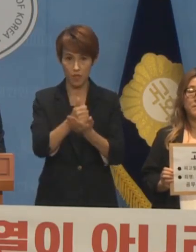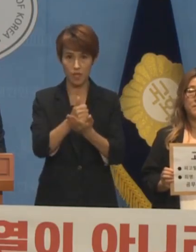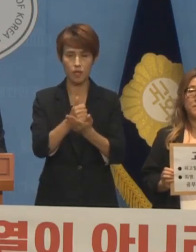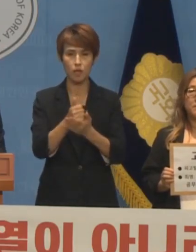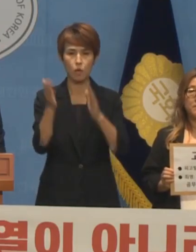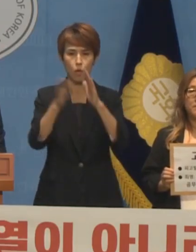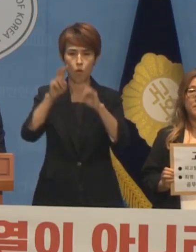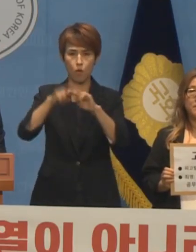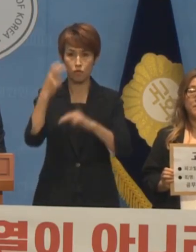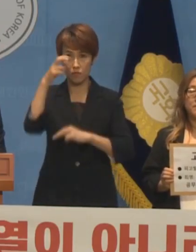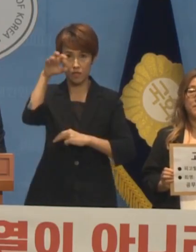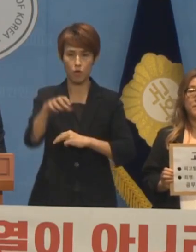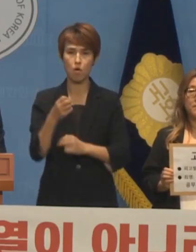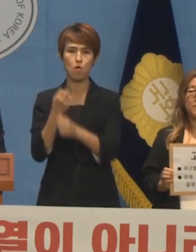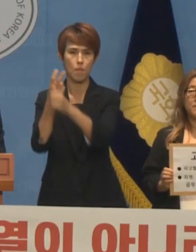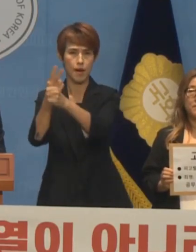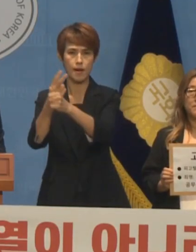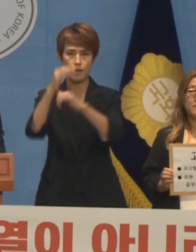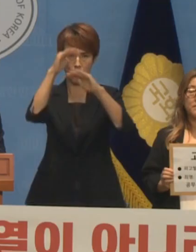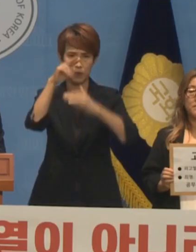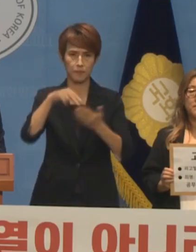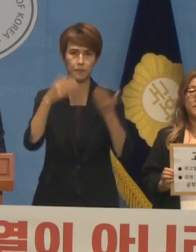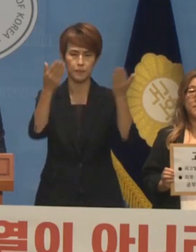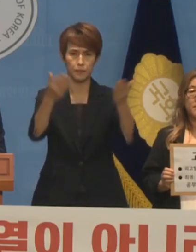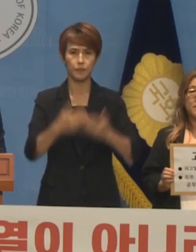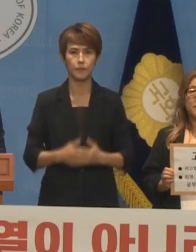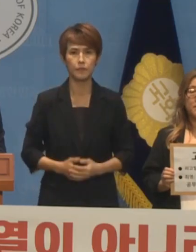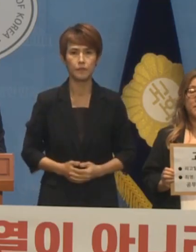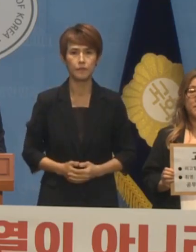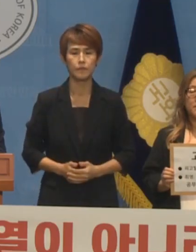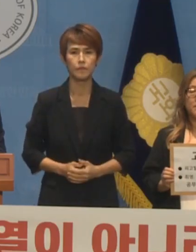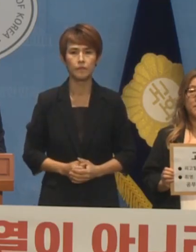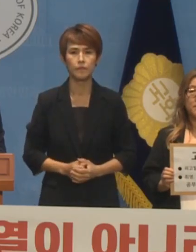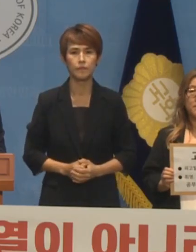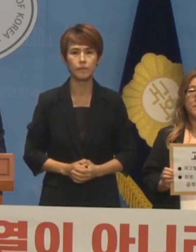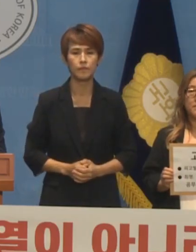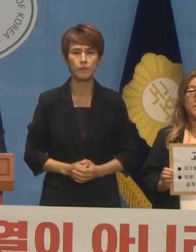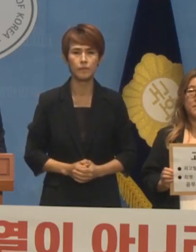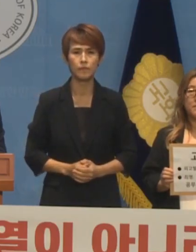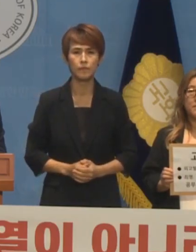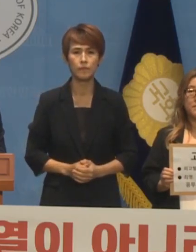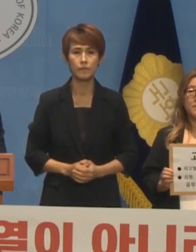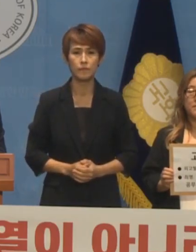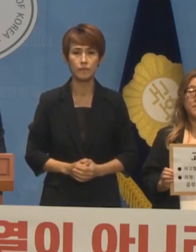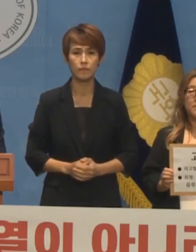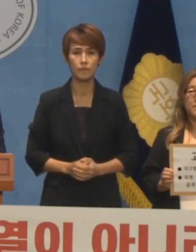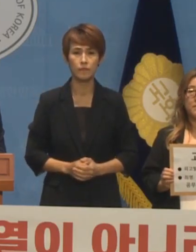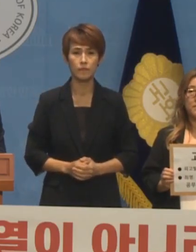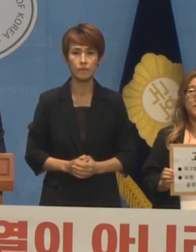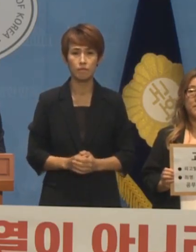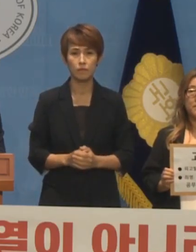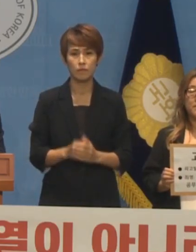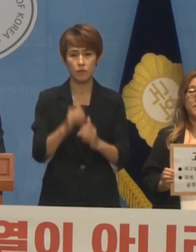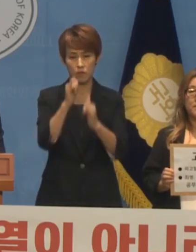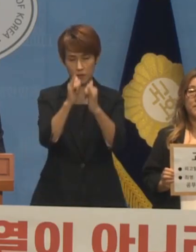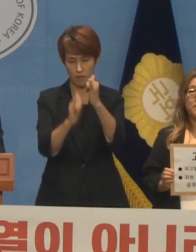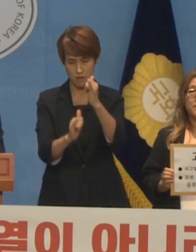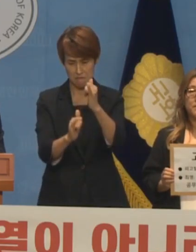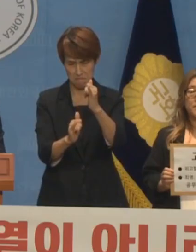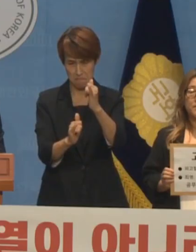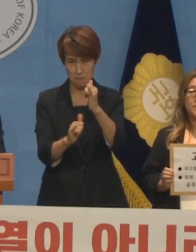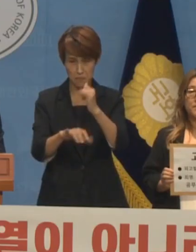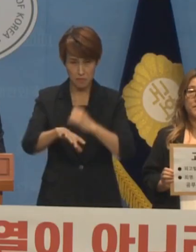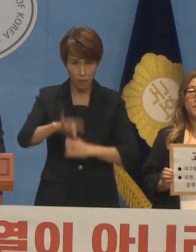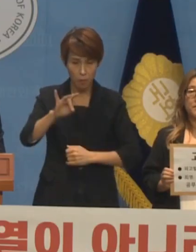고발 기자회견문을 낭독하도록 하겠습니다. 기자회견문. 지금까지 대한민국